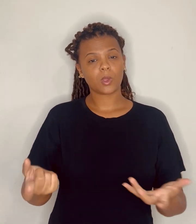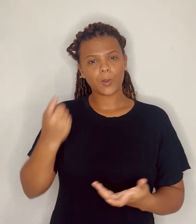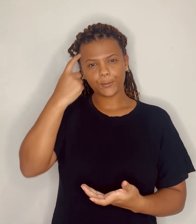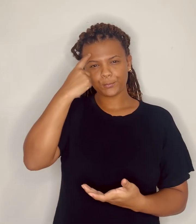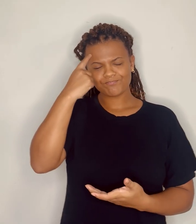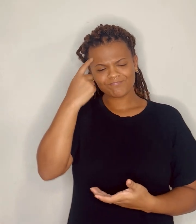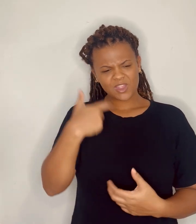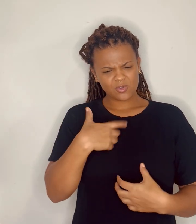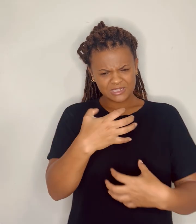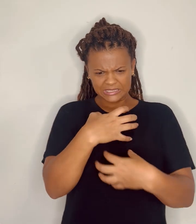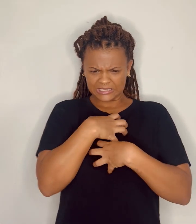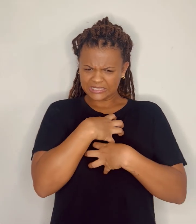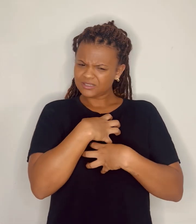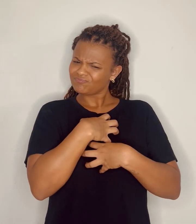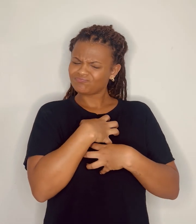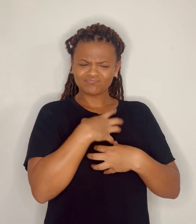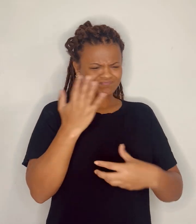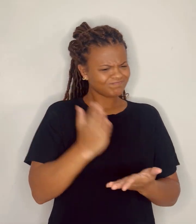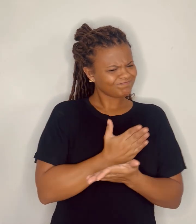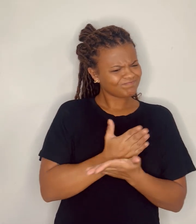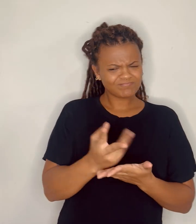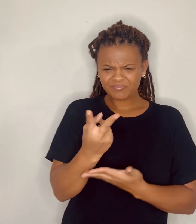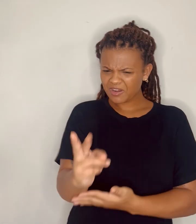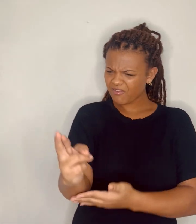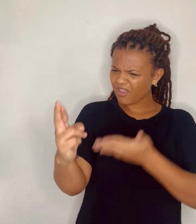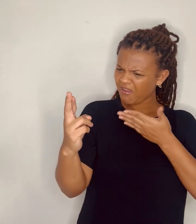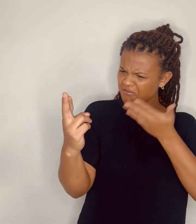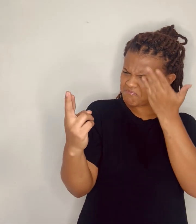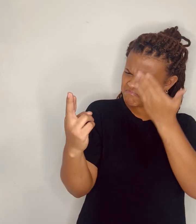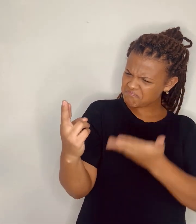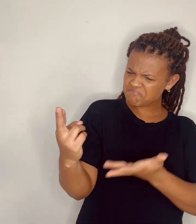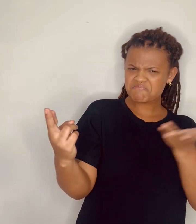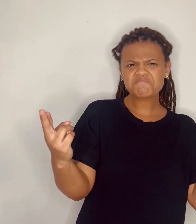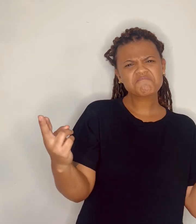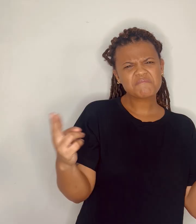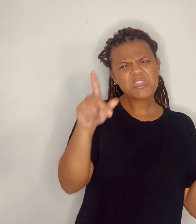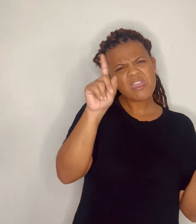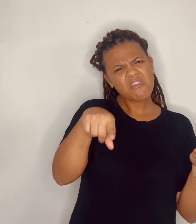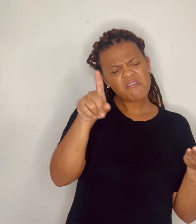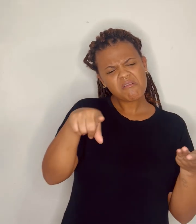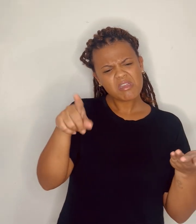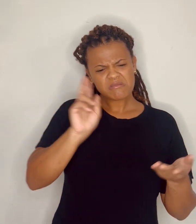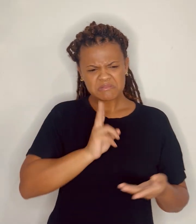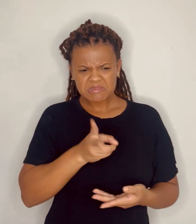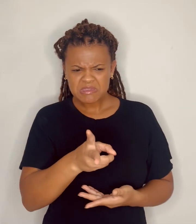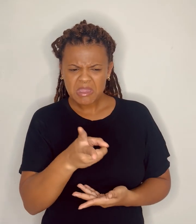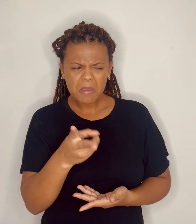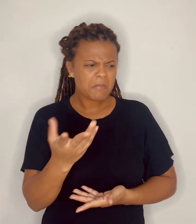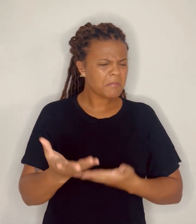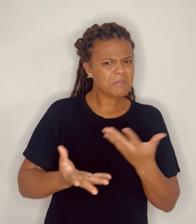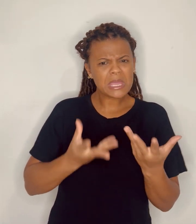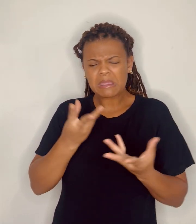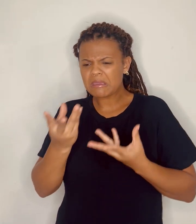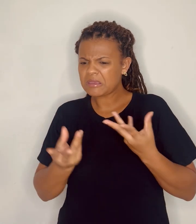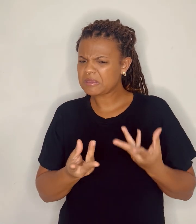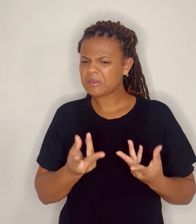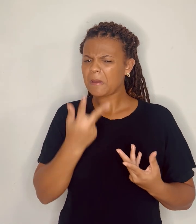incomodava bastante a maneira como o Mestre Valentim é apresentado, nos é apresentado, ele é representado na obra do ídolo brasileiro